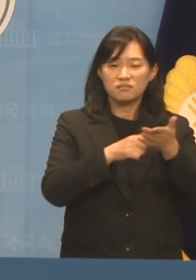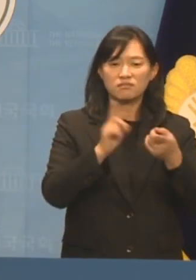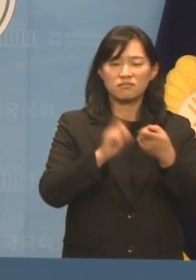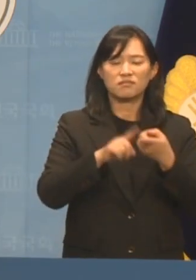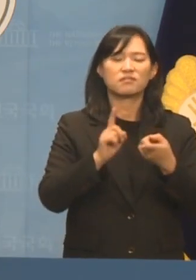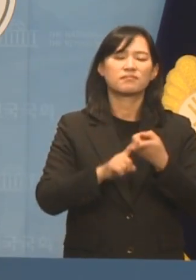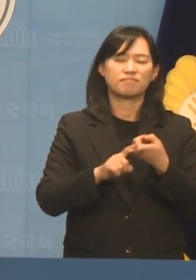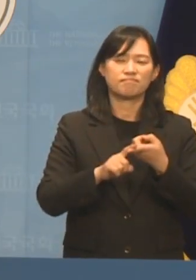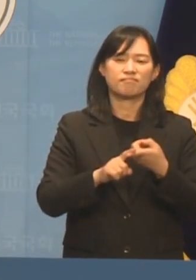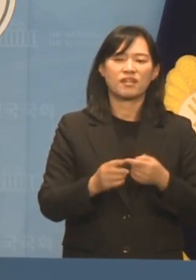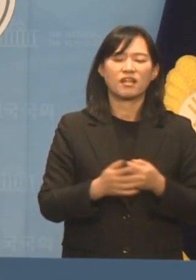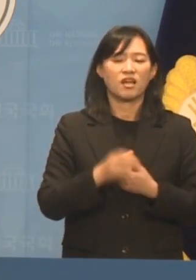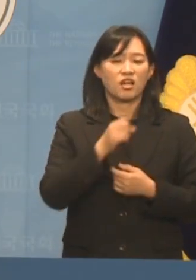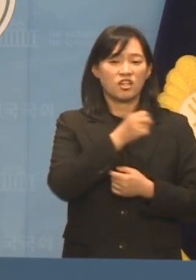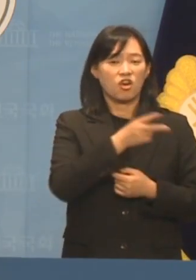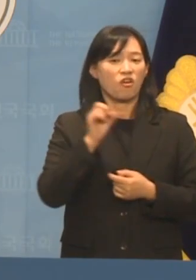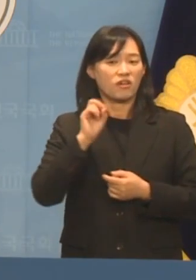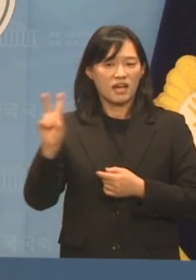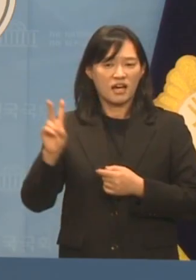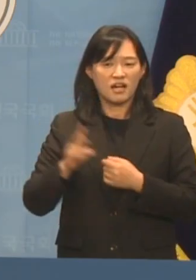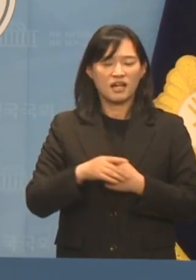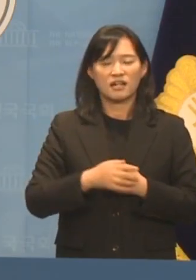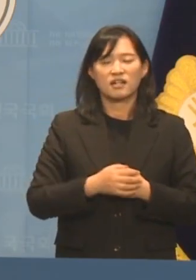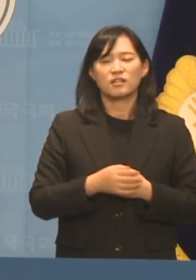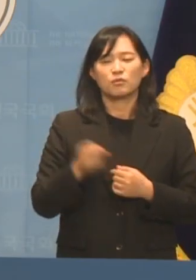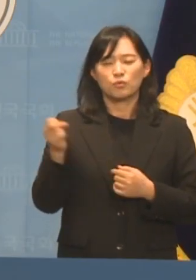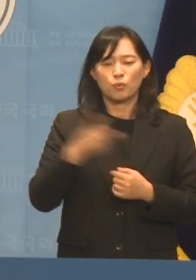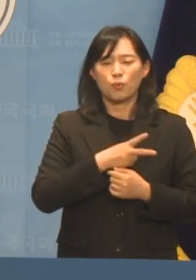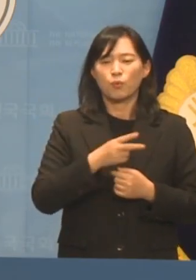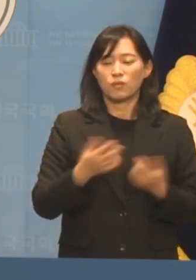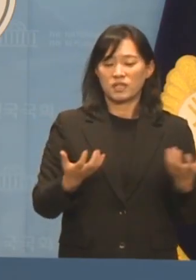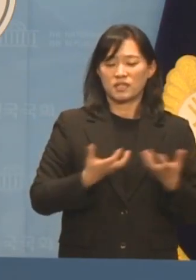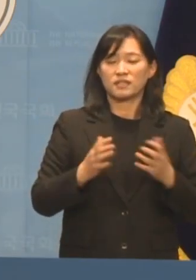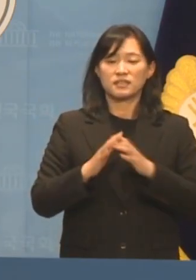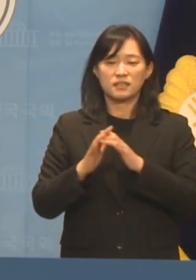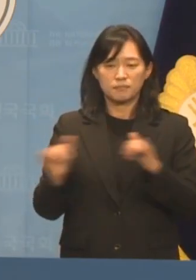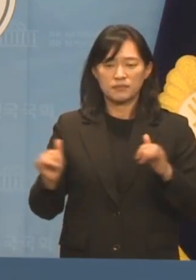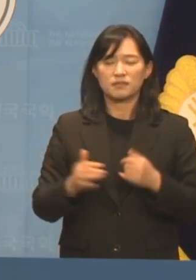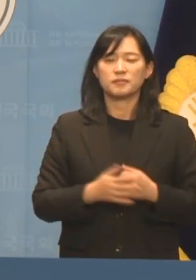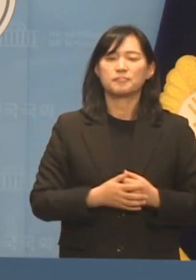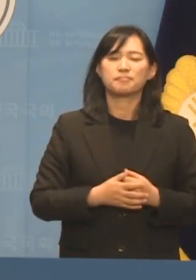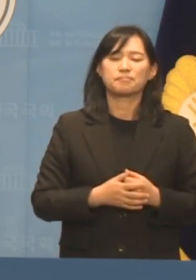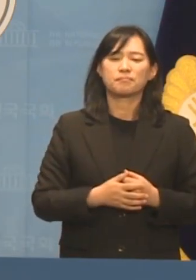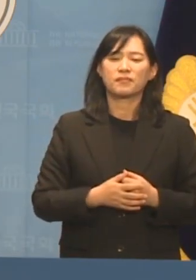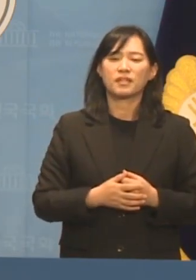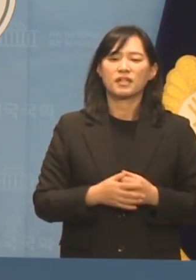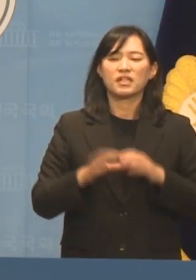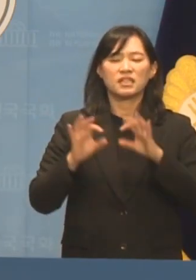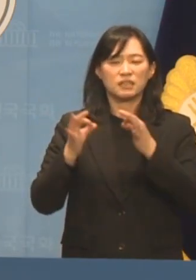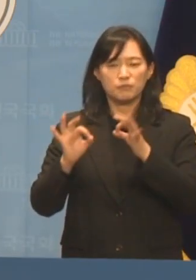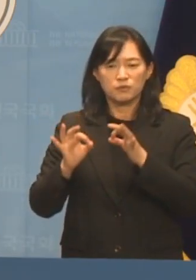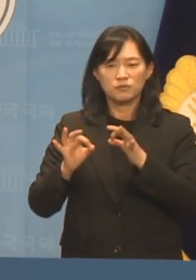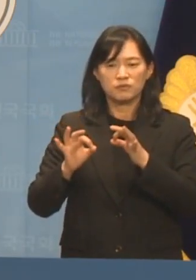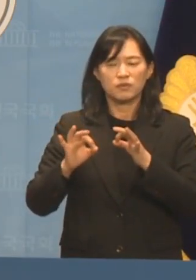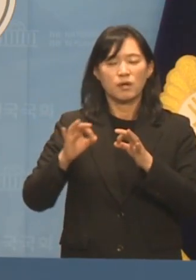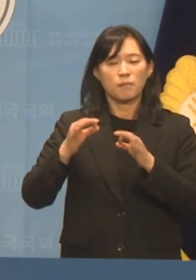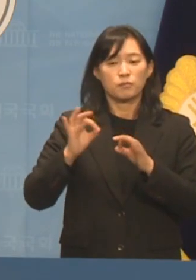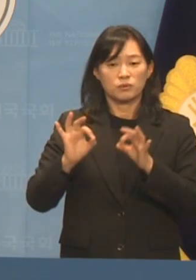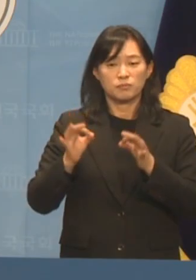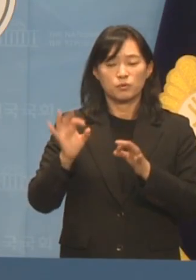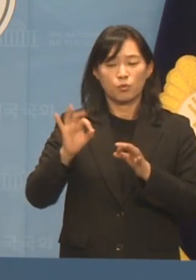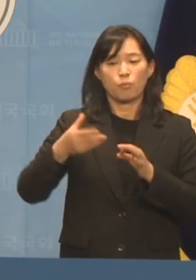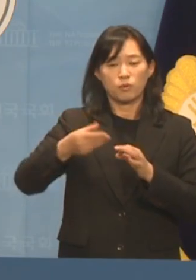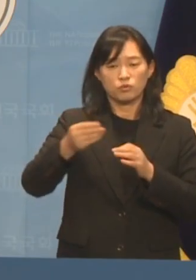대해서 여야 정당들은 물론 우리 현장의 노동자들, 그다음에 금융채권자들,